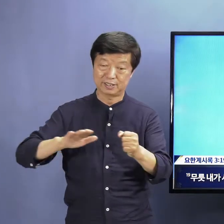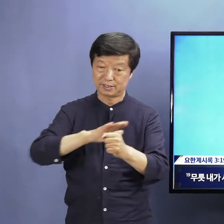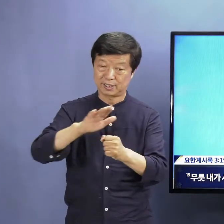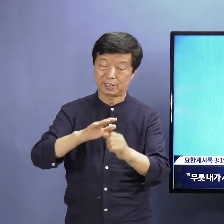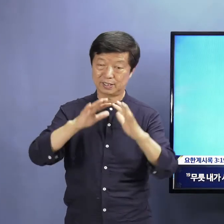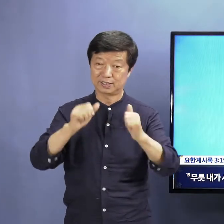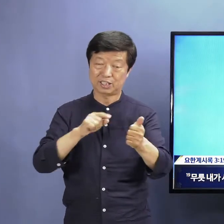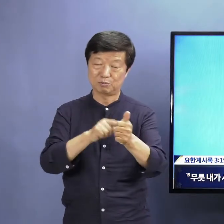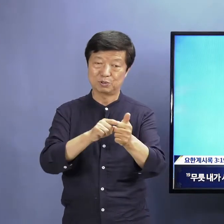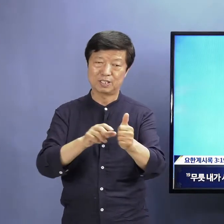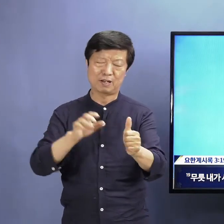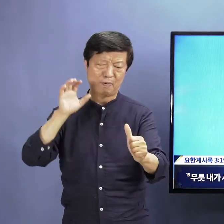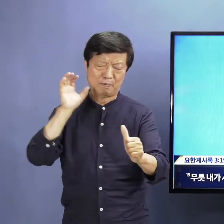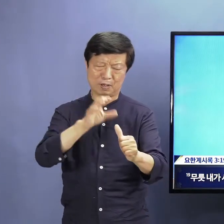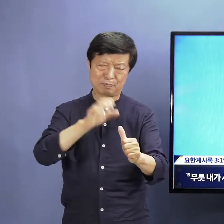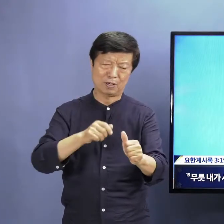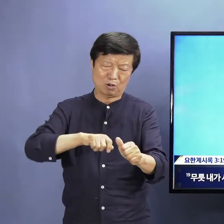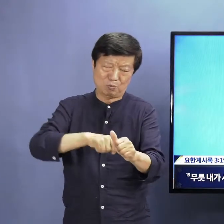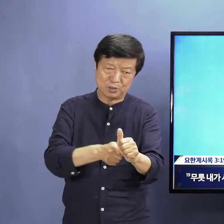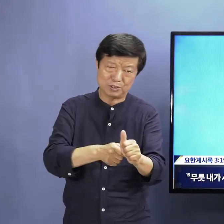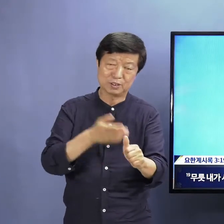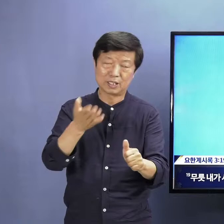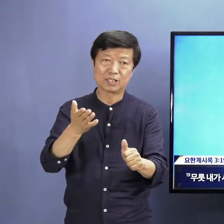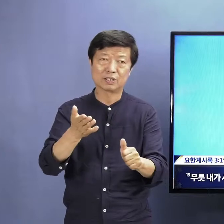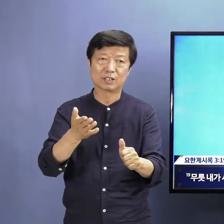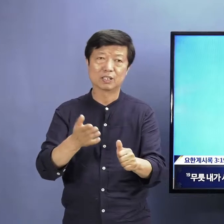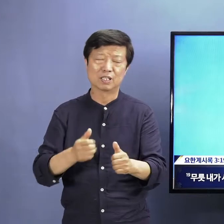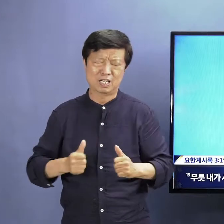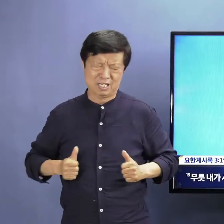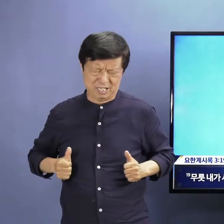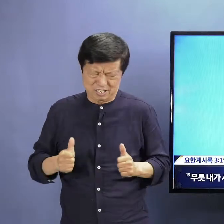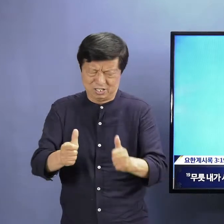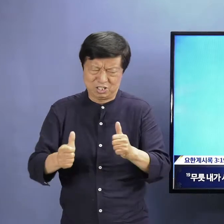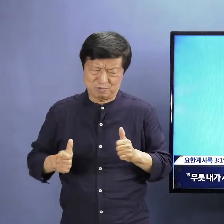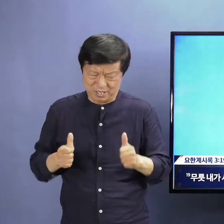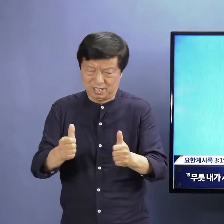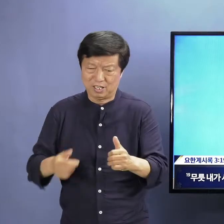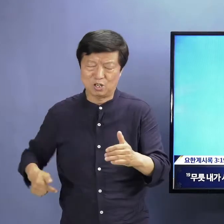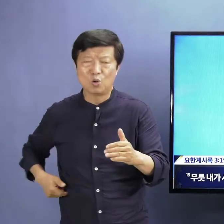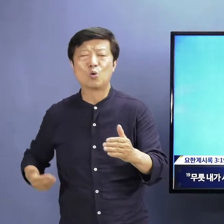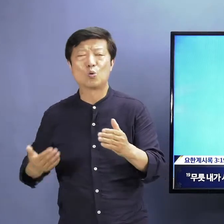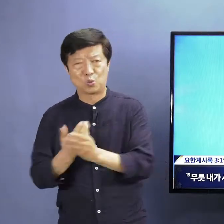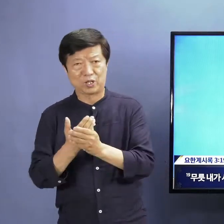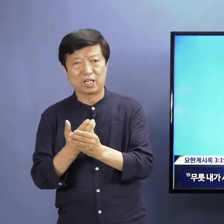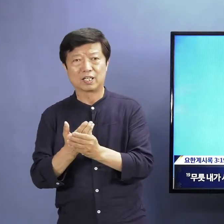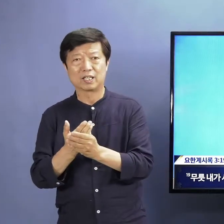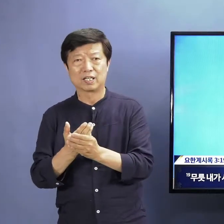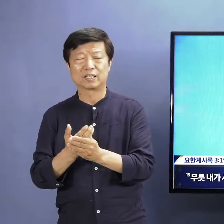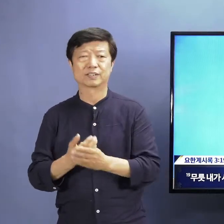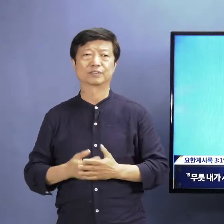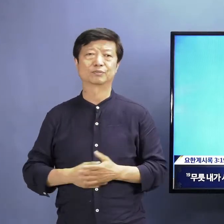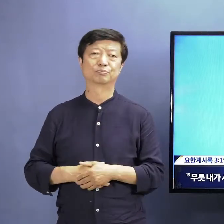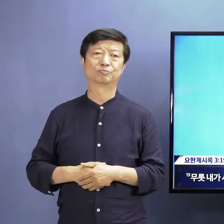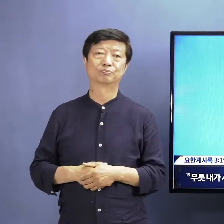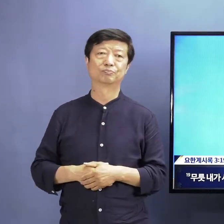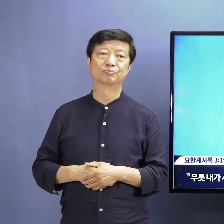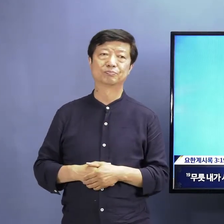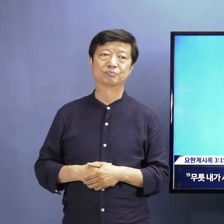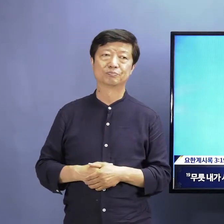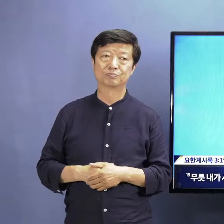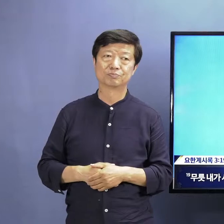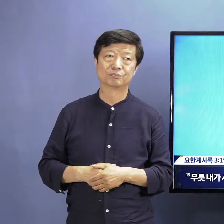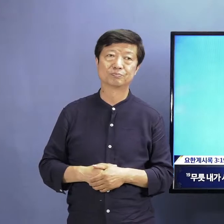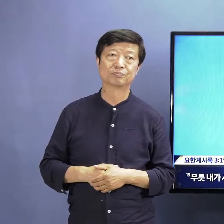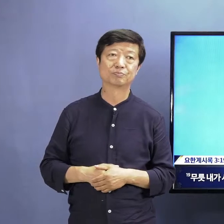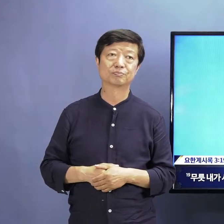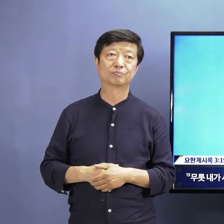책망하여 징계하노니 그러므로 내가 열심을 내라 회개하라 한 말씀을 하신 것을 확인까지 하셨으니까, 이것은 바로